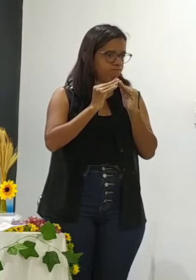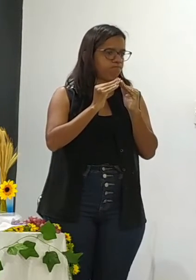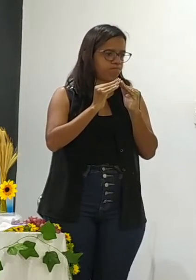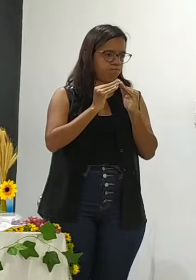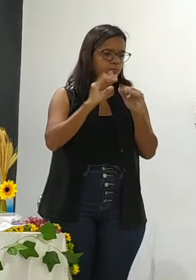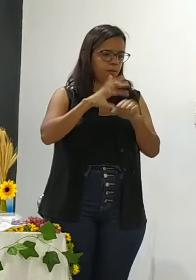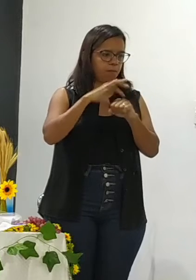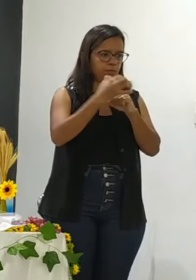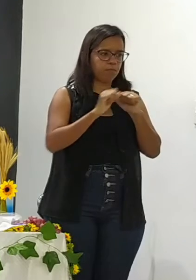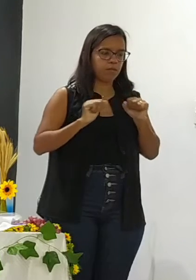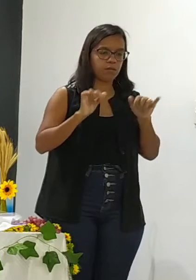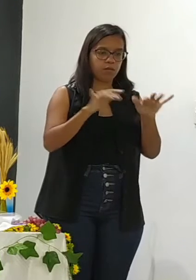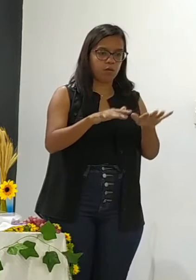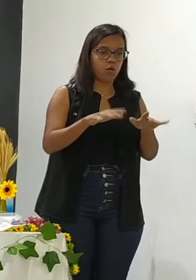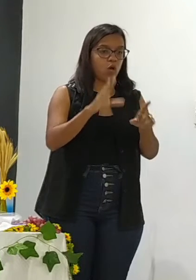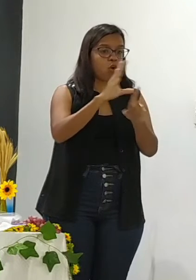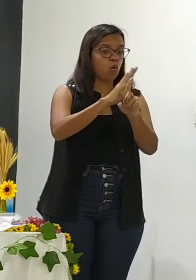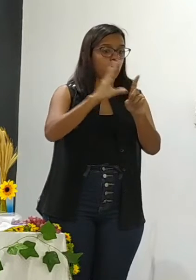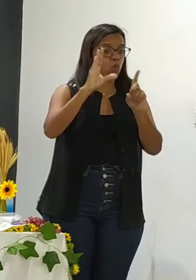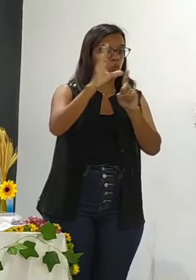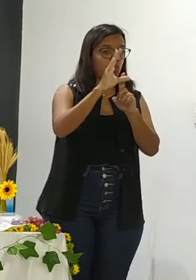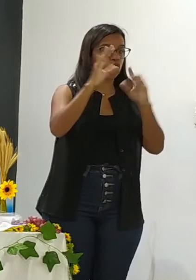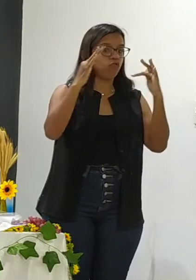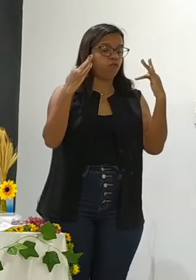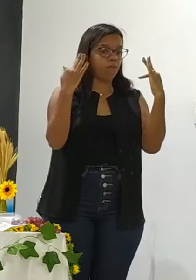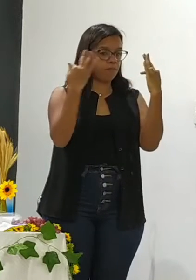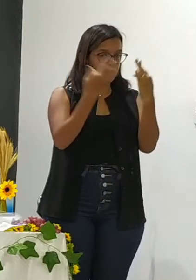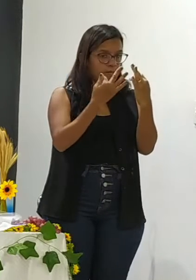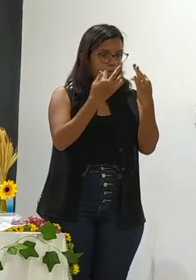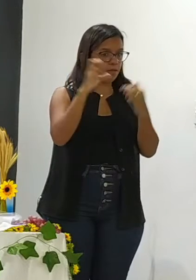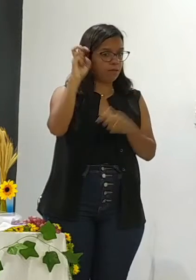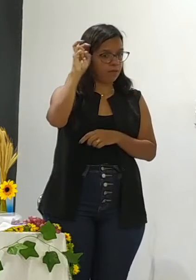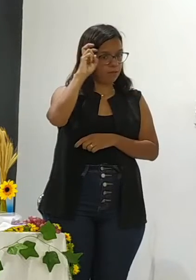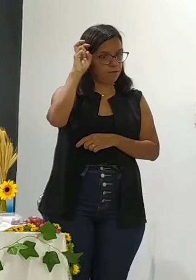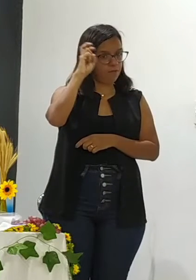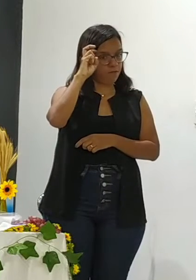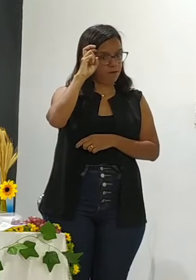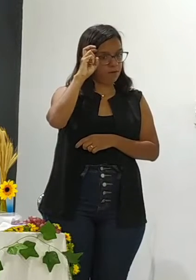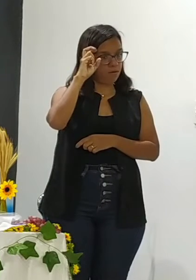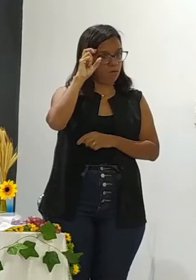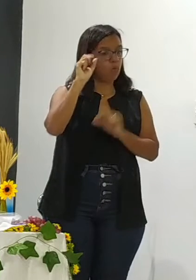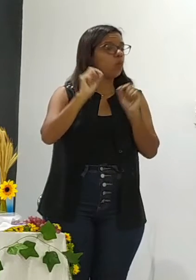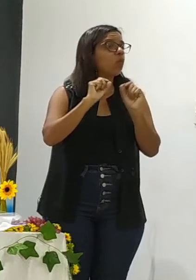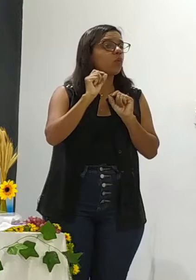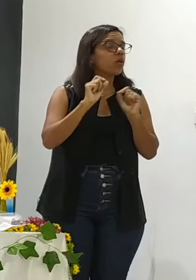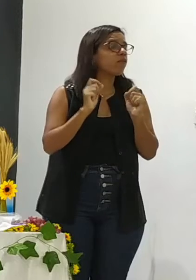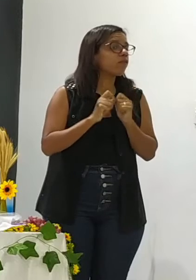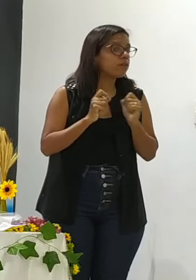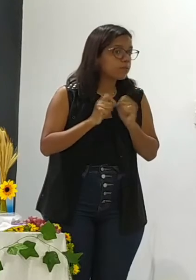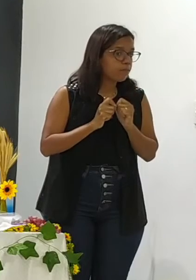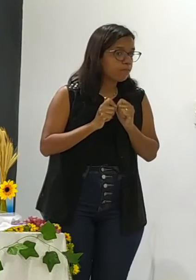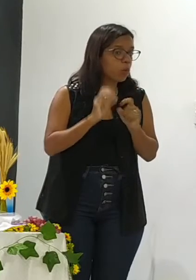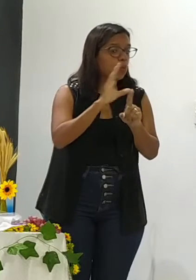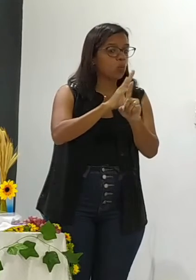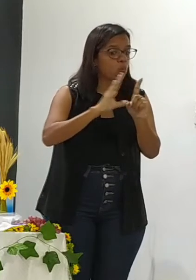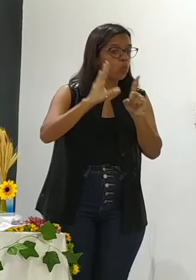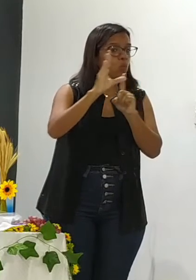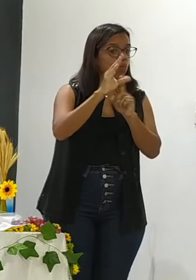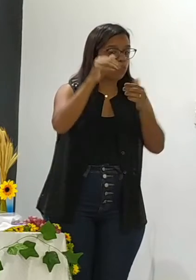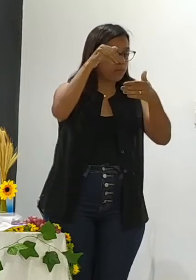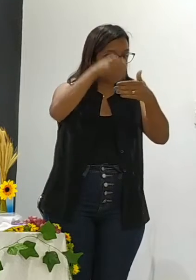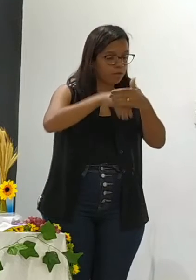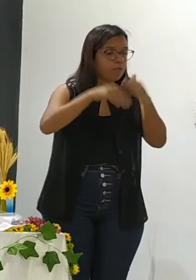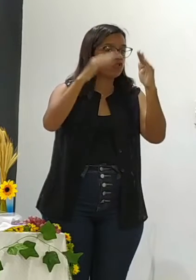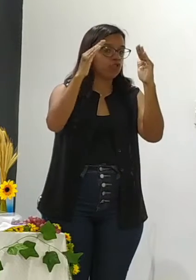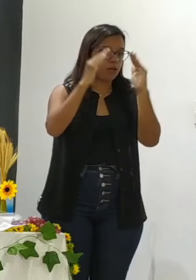Então, culto de família, quinta-feira, nós vamos fazer um culto. Um dia a Letícia prega,